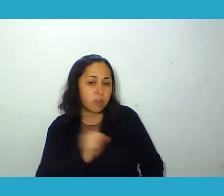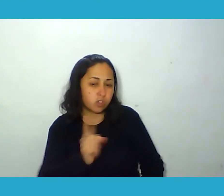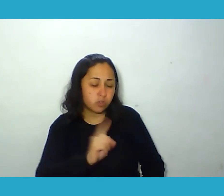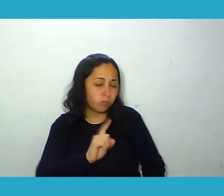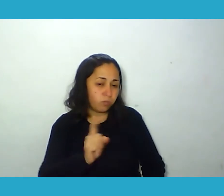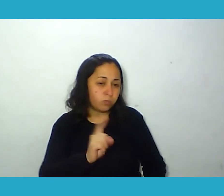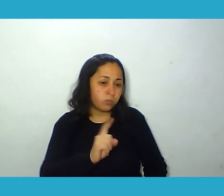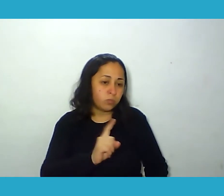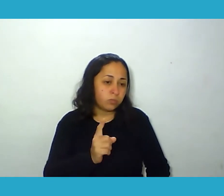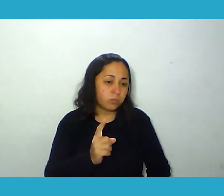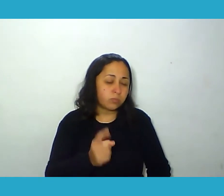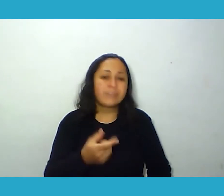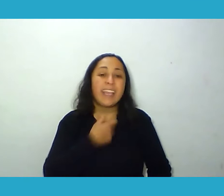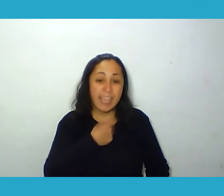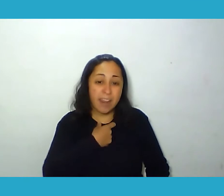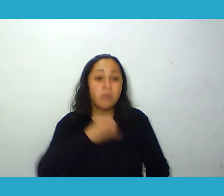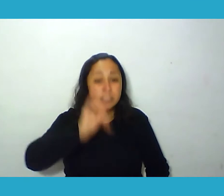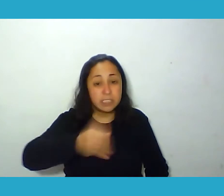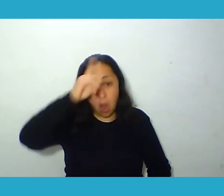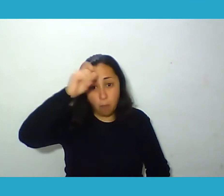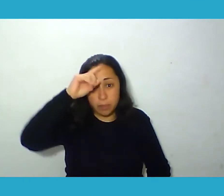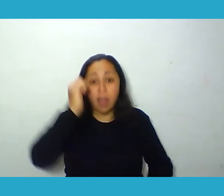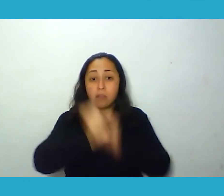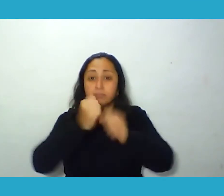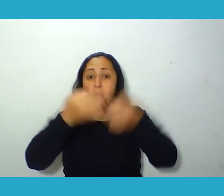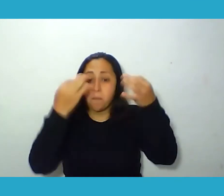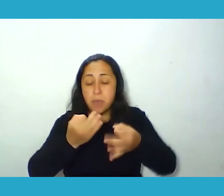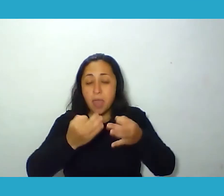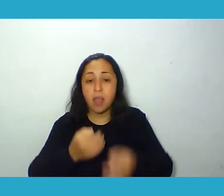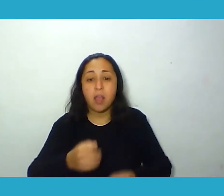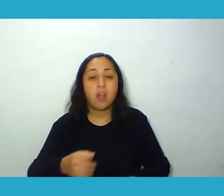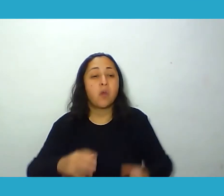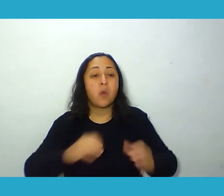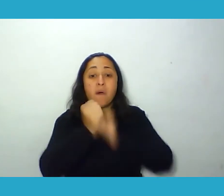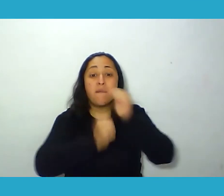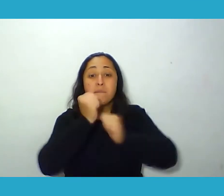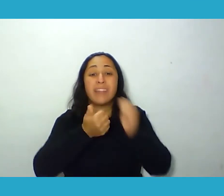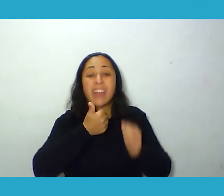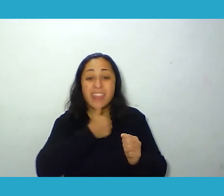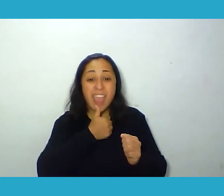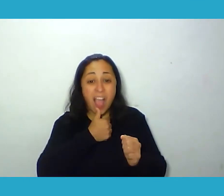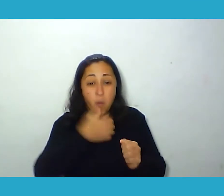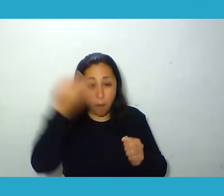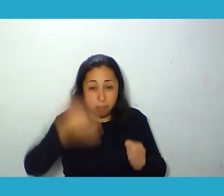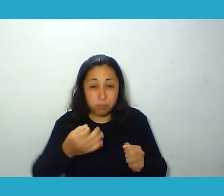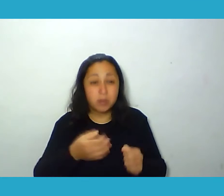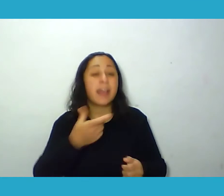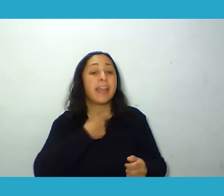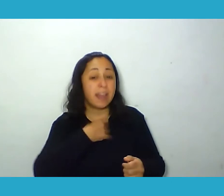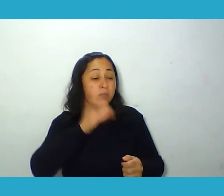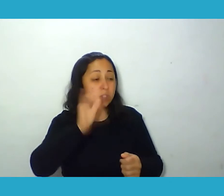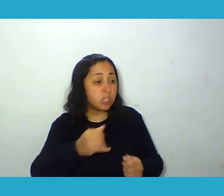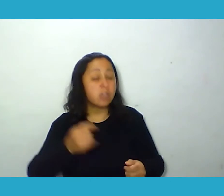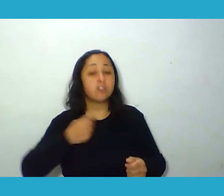Dice, se quieren hospitales con funcionamiento, una eficaz planta de agua. Dice que no se va a permitir más atropello. Dice